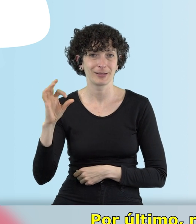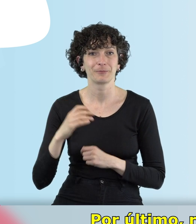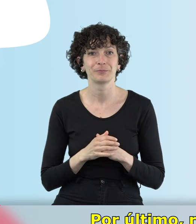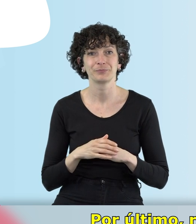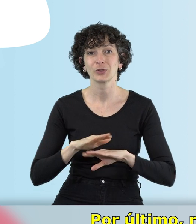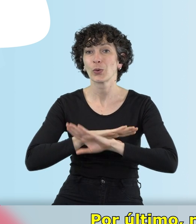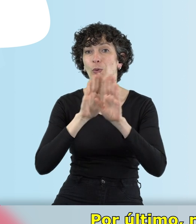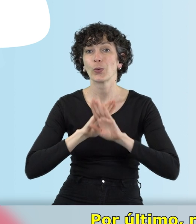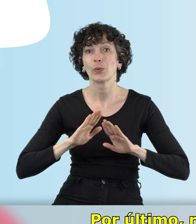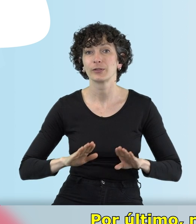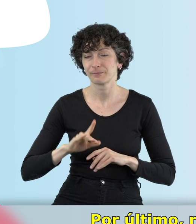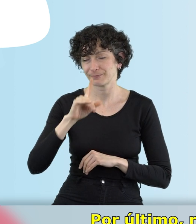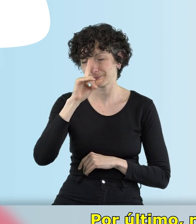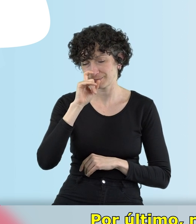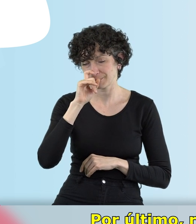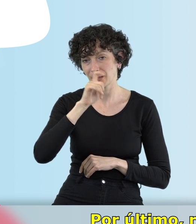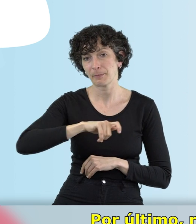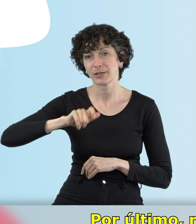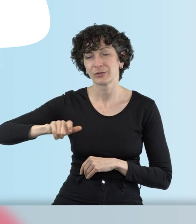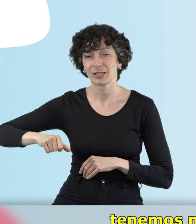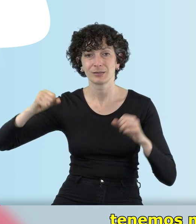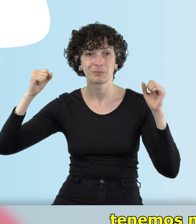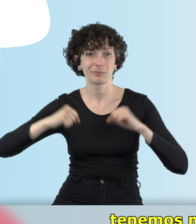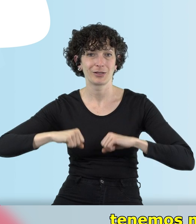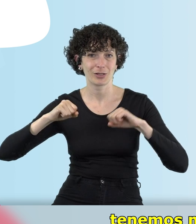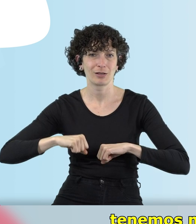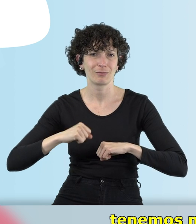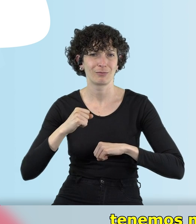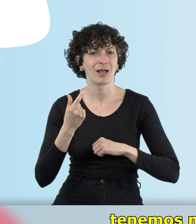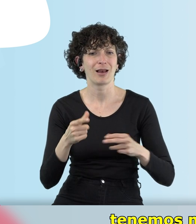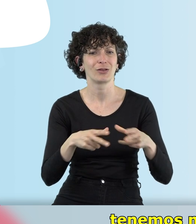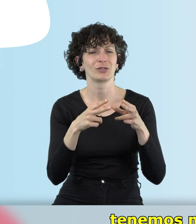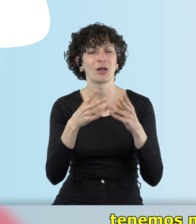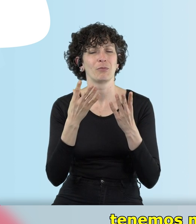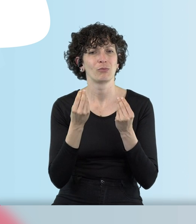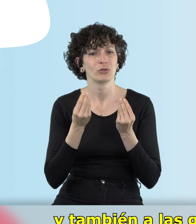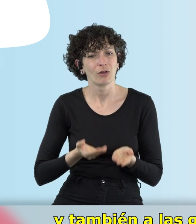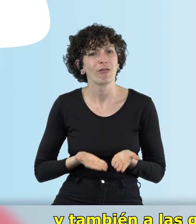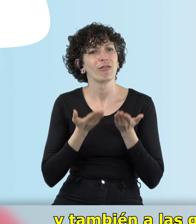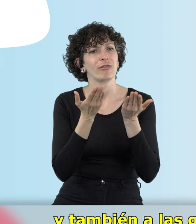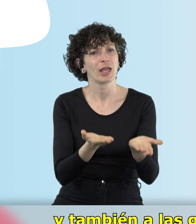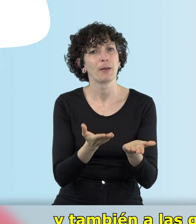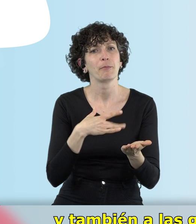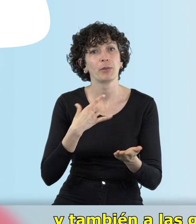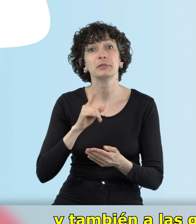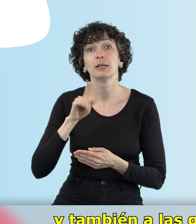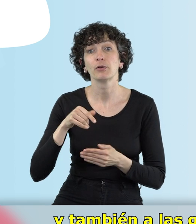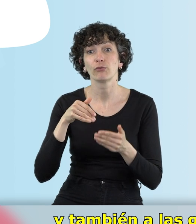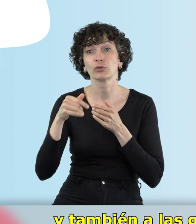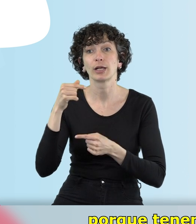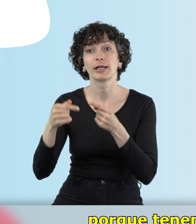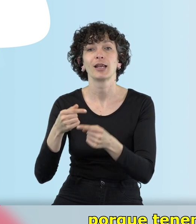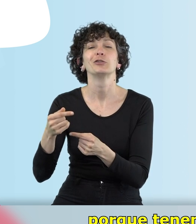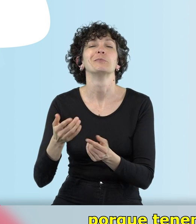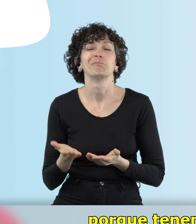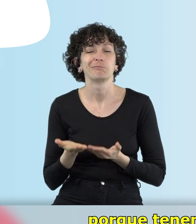www.jcyl.es. Por último, recordad que las personas mayores tenemos mucho que aportar a la sociedad y también a las generaciones que nos